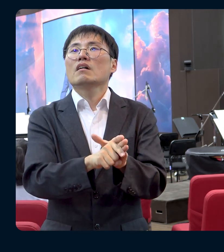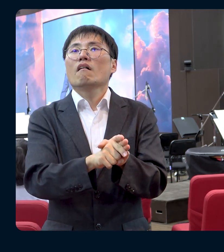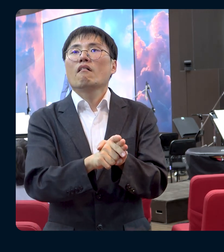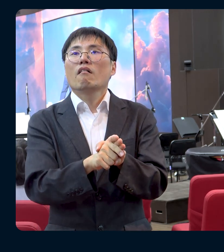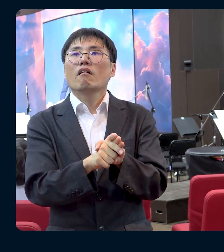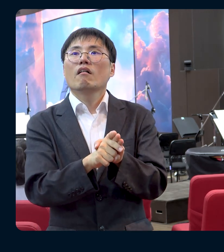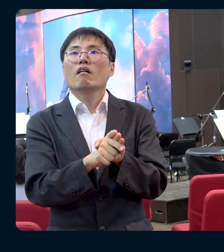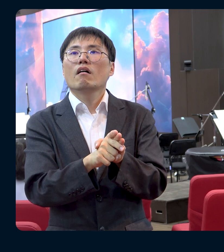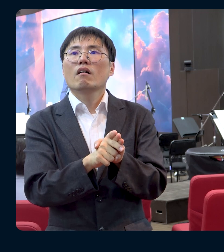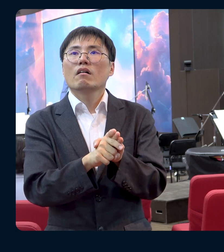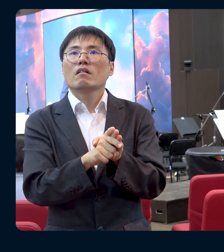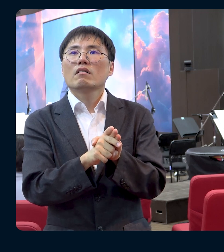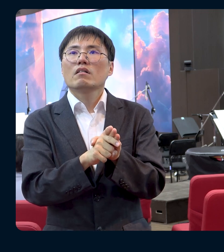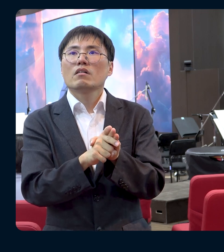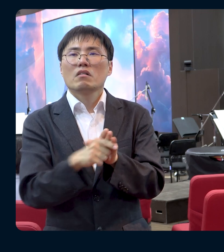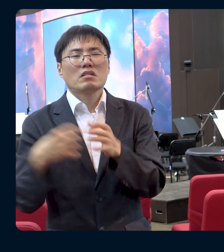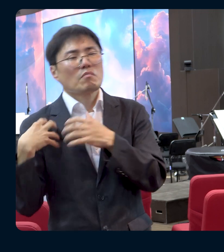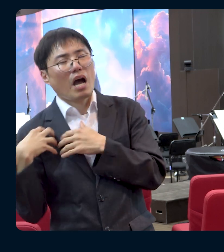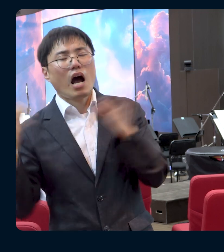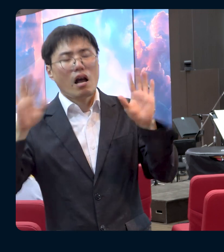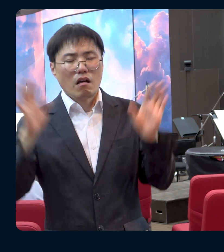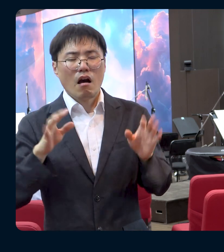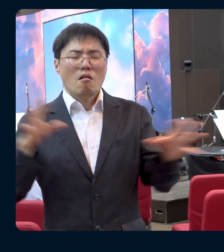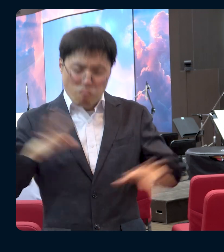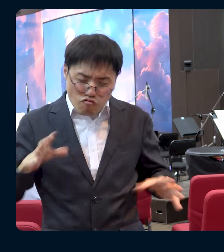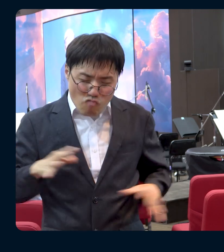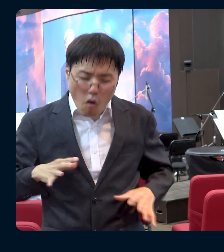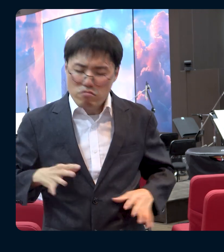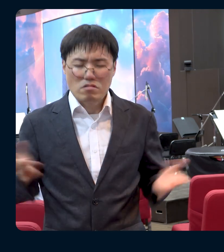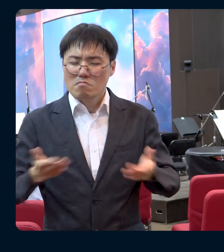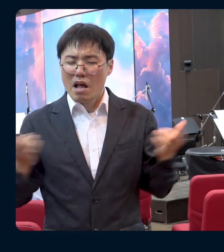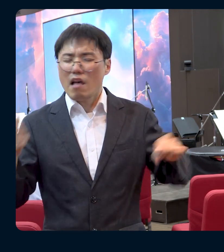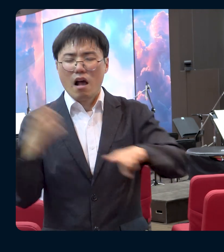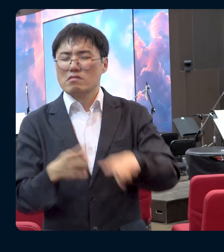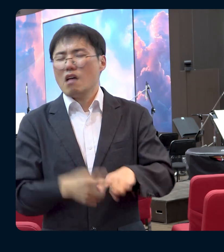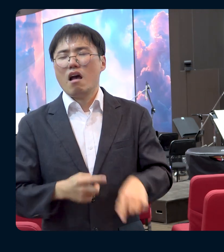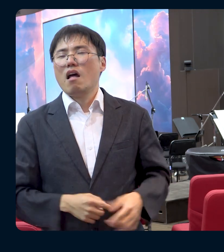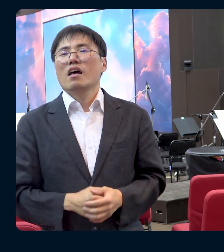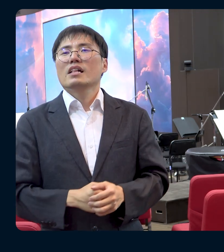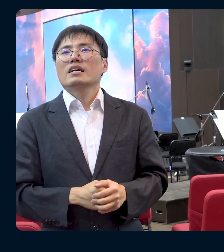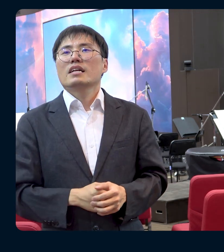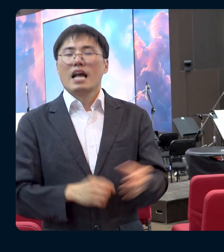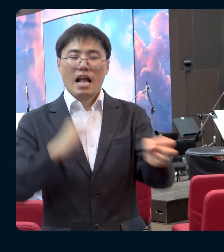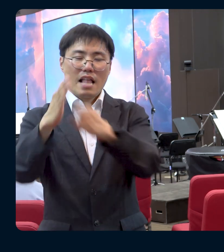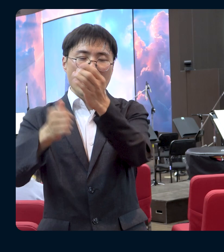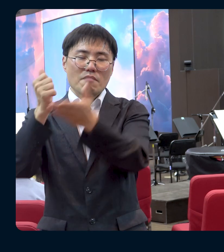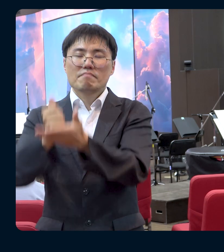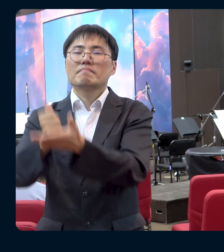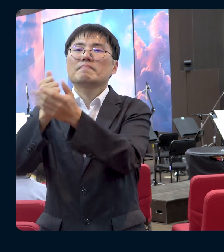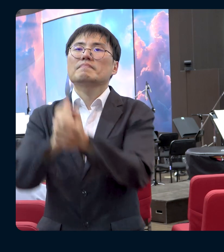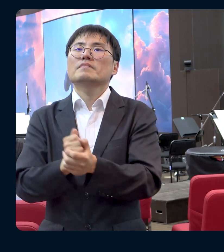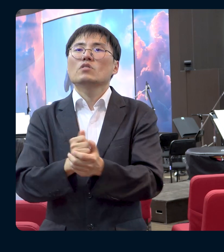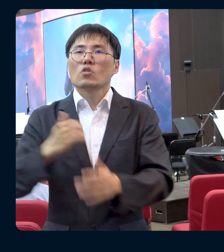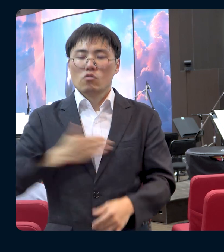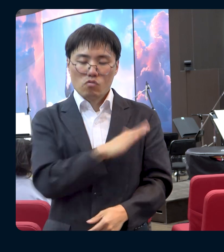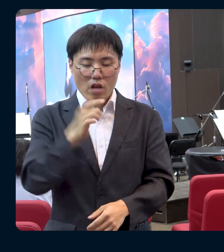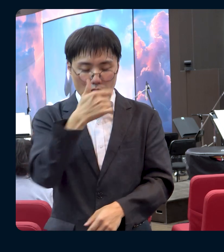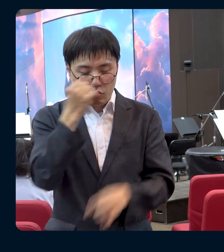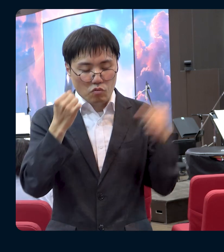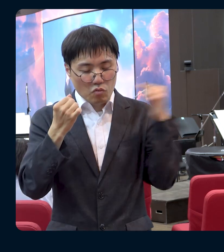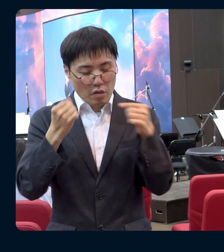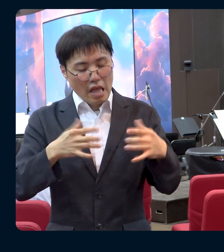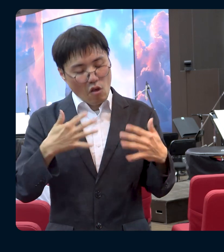그건 신앙적 어떤 그런 가책도 아니고 회개도 아니에요. 그건 무서운 괴계예요. 여러분,